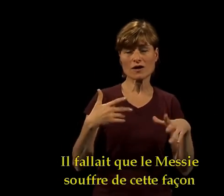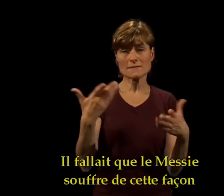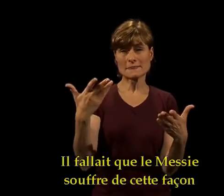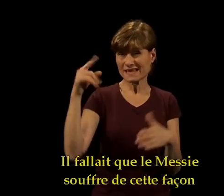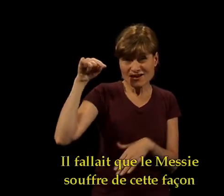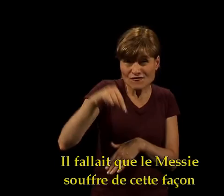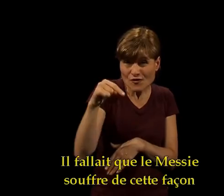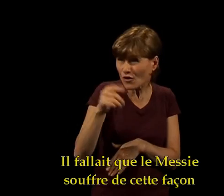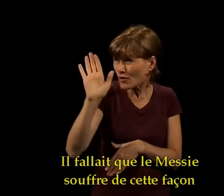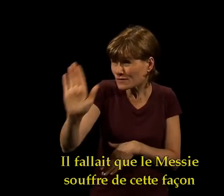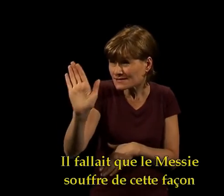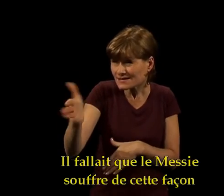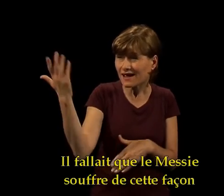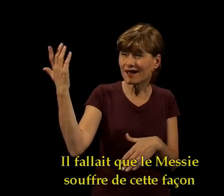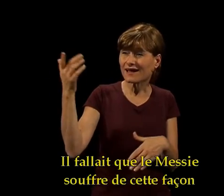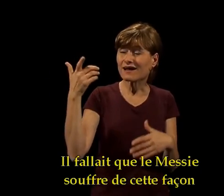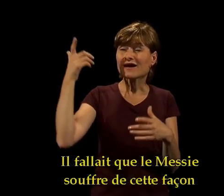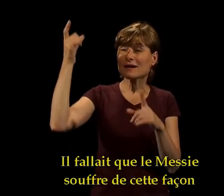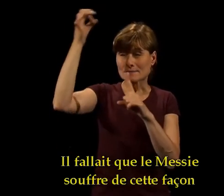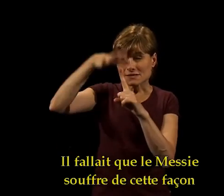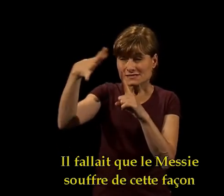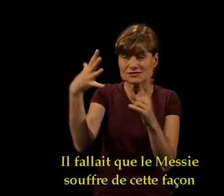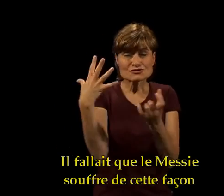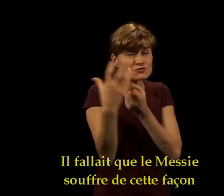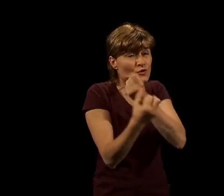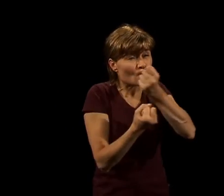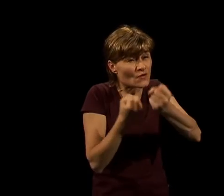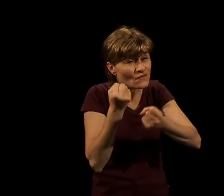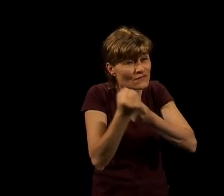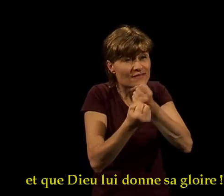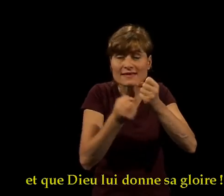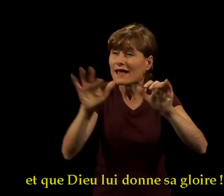Il fallait que le Messie souffre de cette façon et que Dieu lui donne sa gloire.